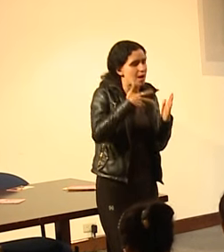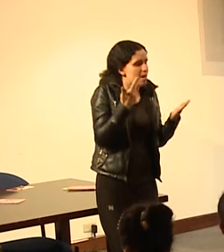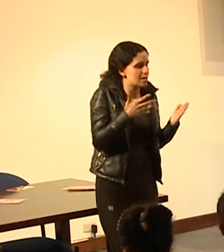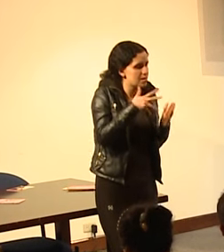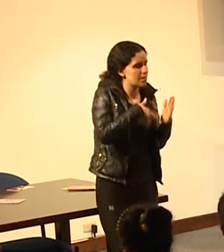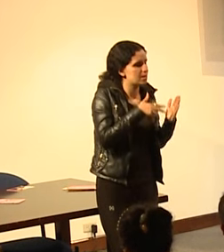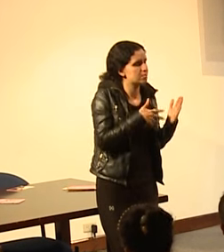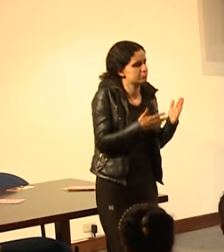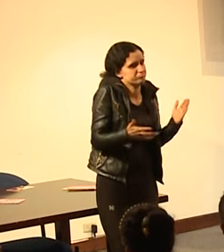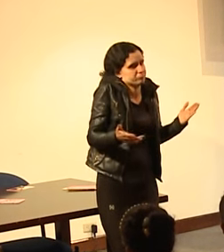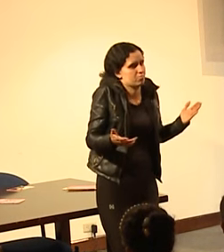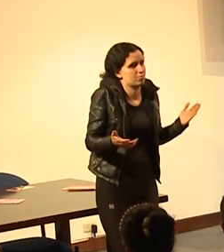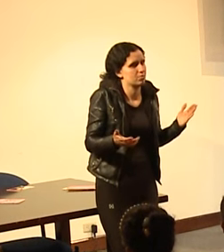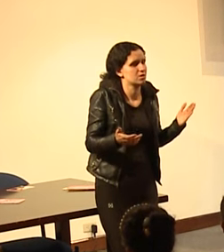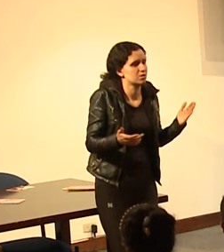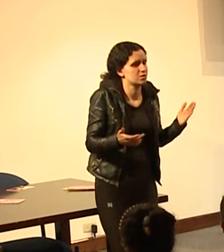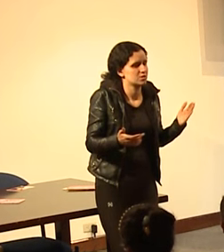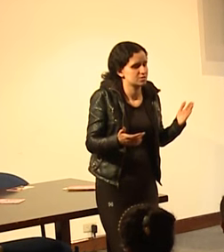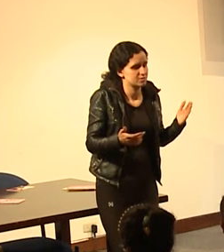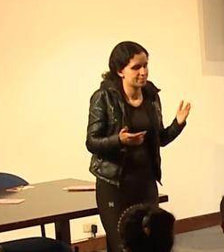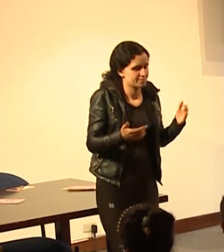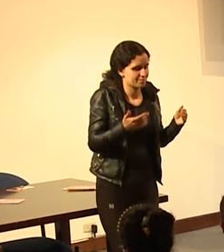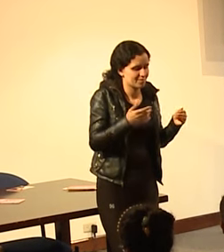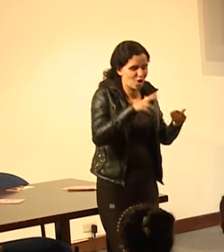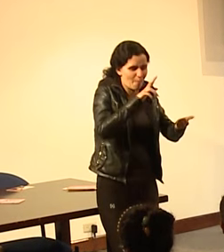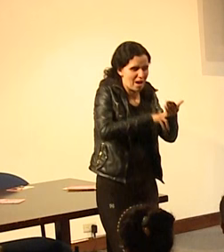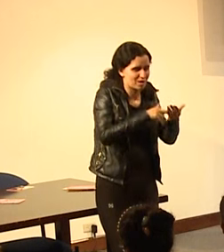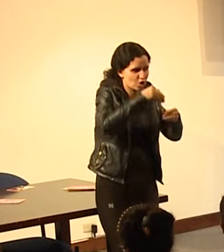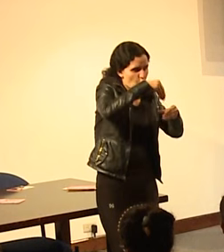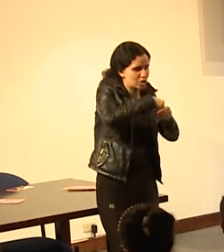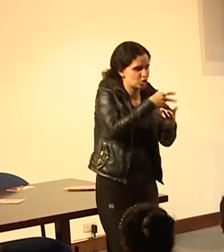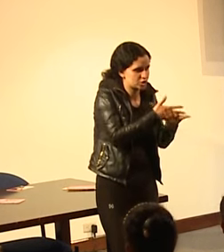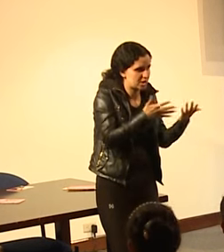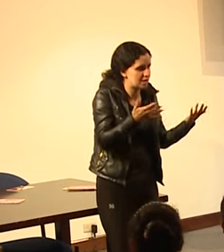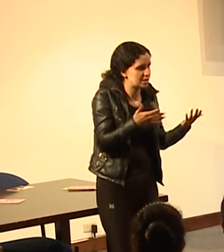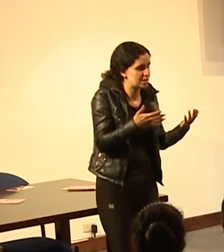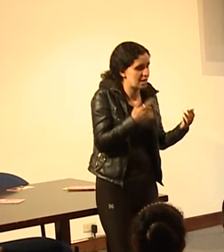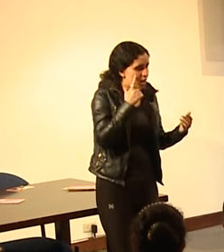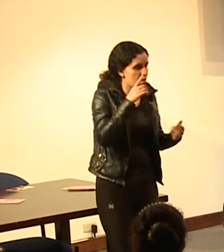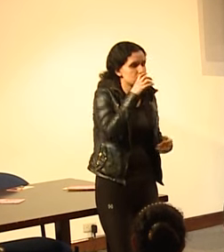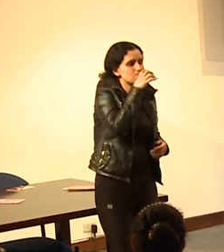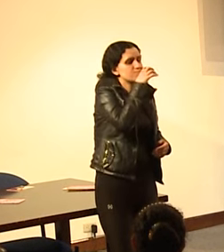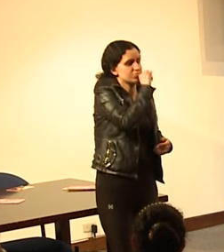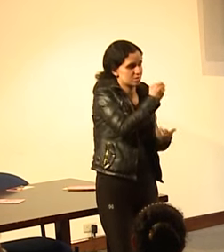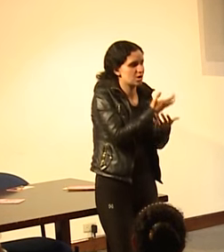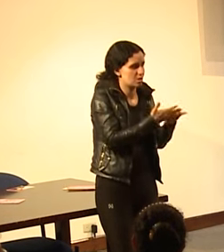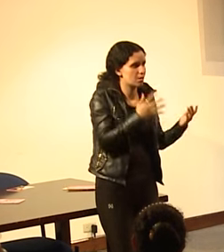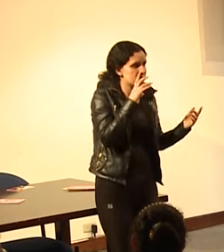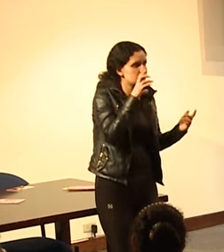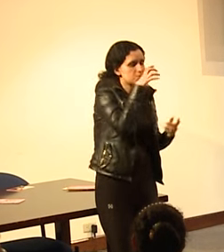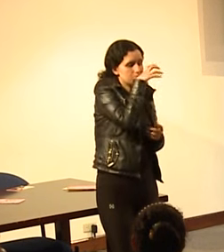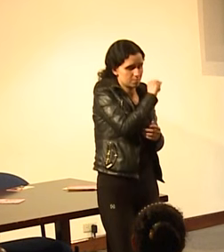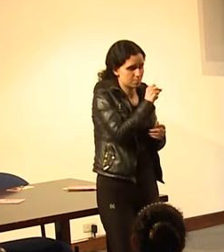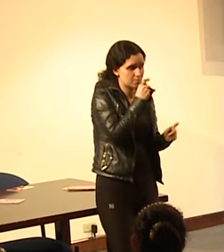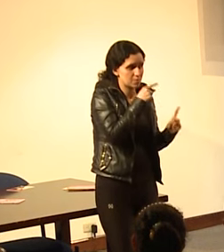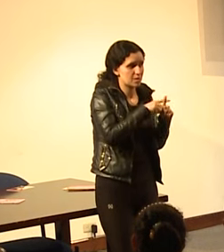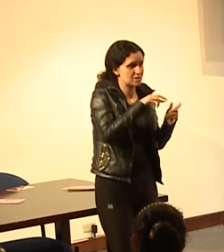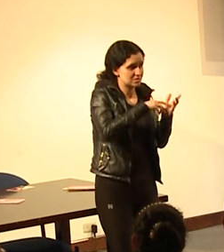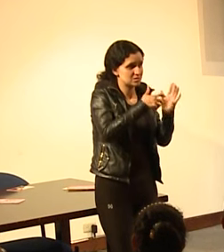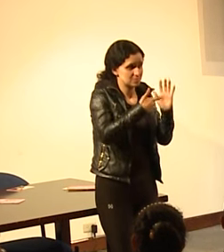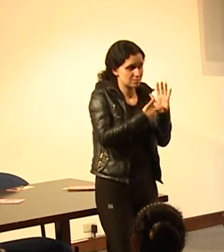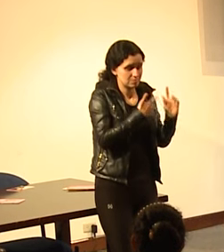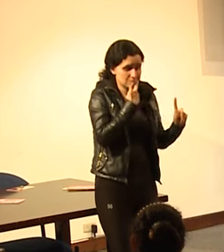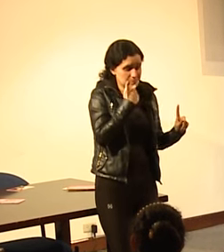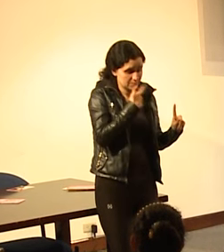de no sé, de empaques, de marcas, de cosas, y el tipo lo que hace es identificar un poco eso para darle un significado y ya